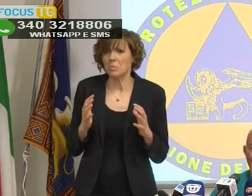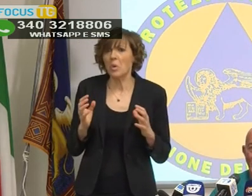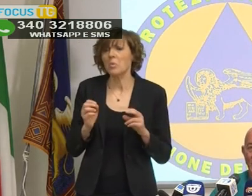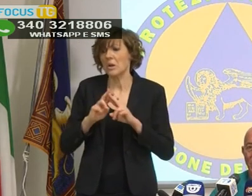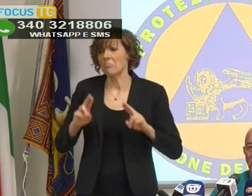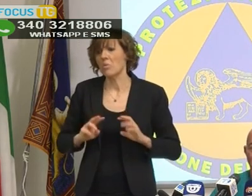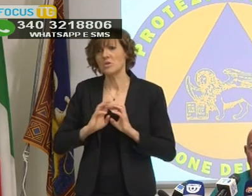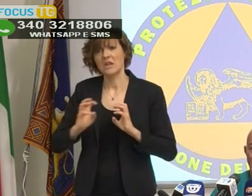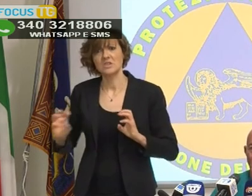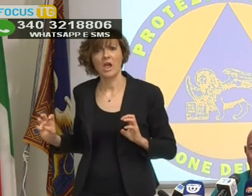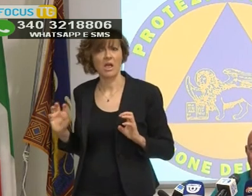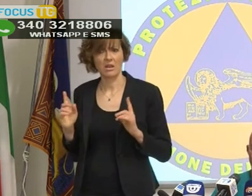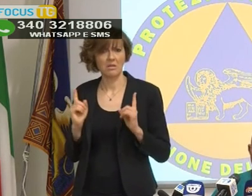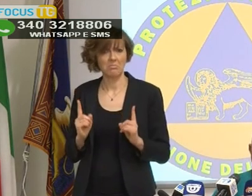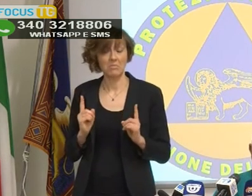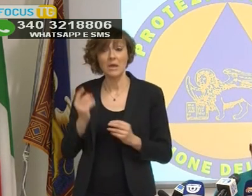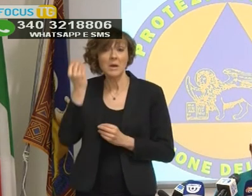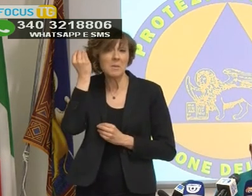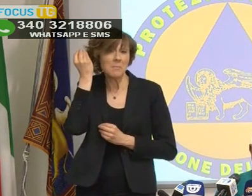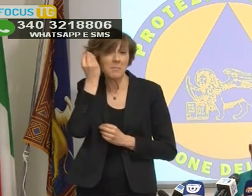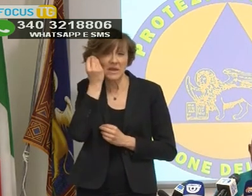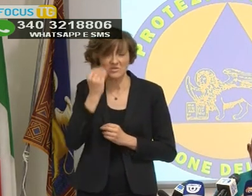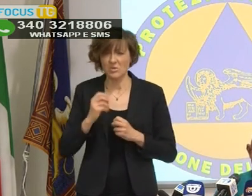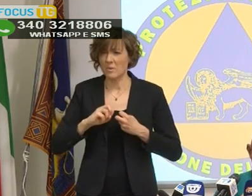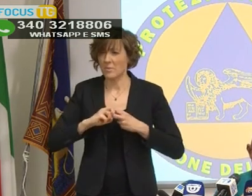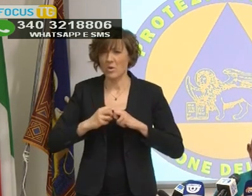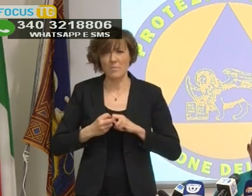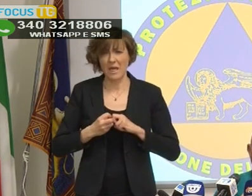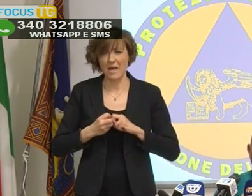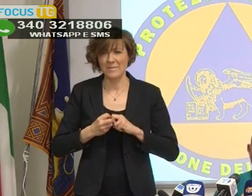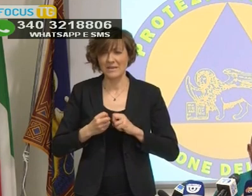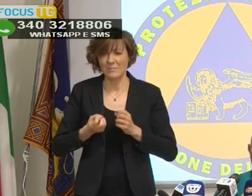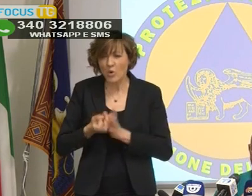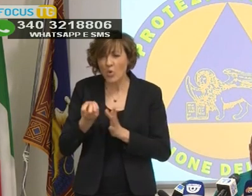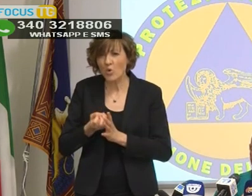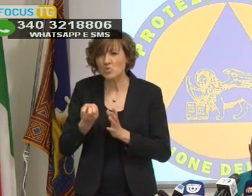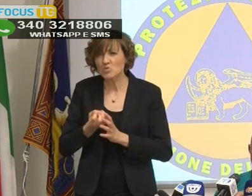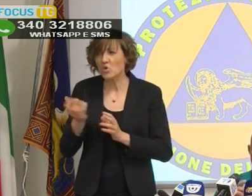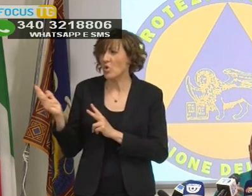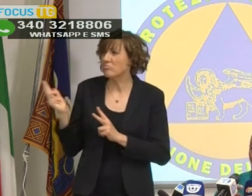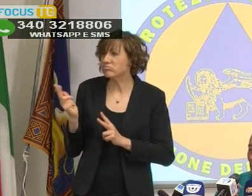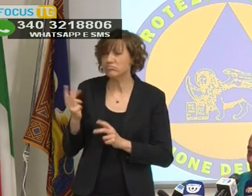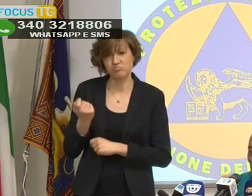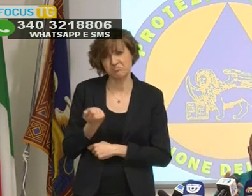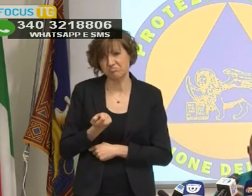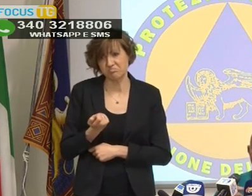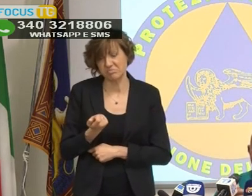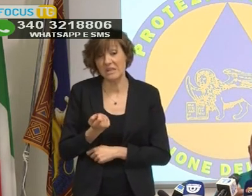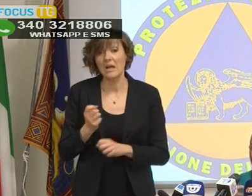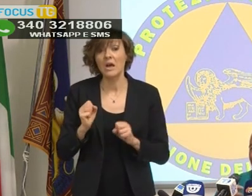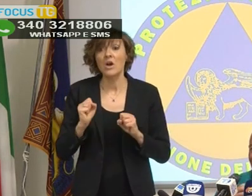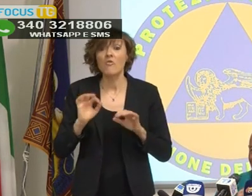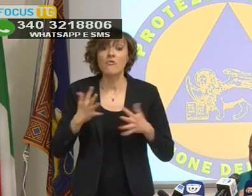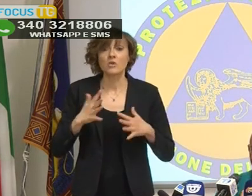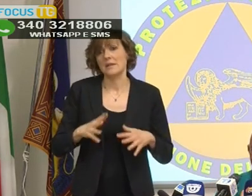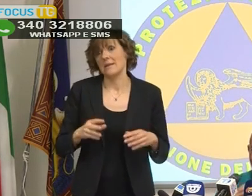multinazionali. Quindi io penso che non dovrebbero esserci problemi di approvvigionamento. Probabilmente ci saranno